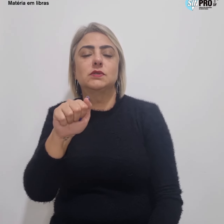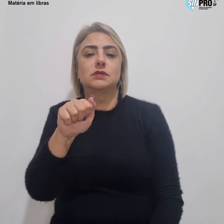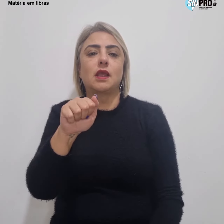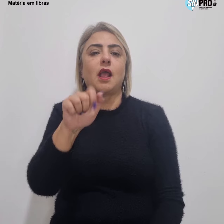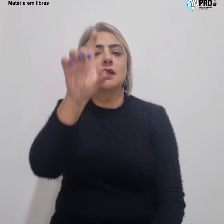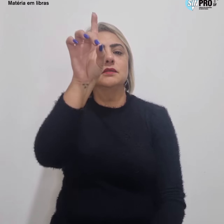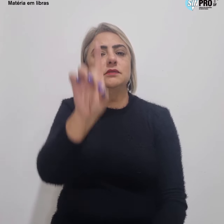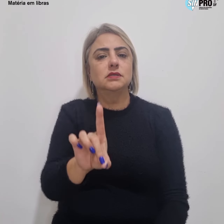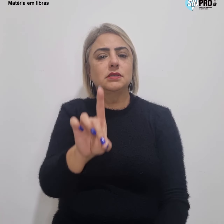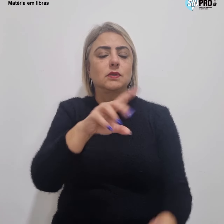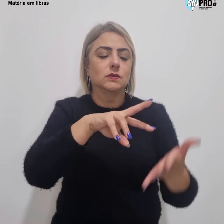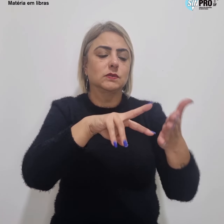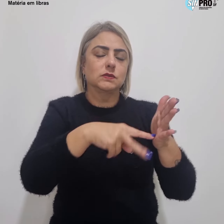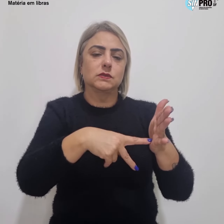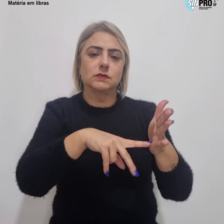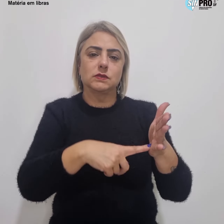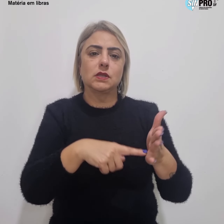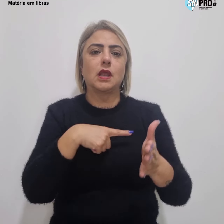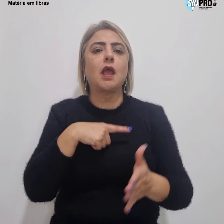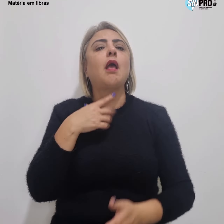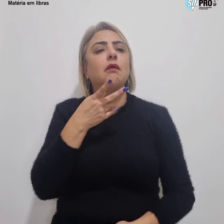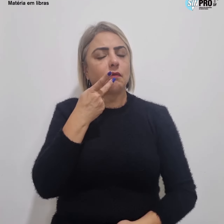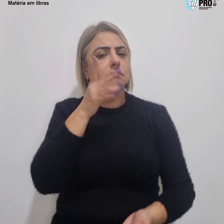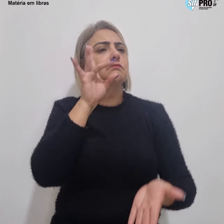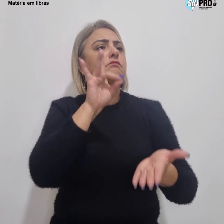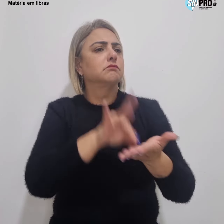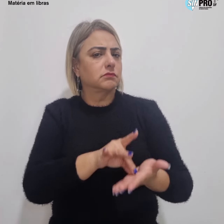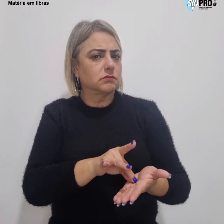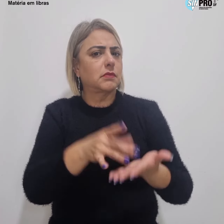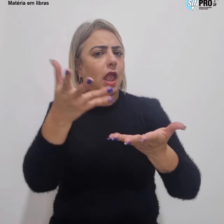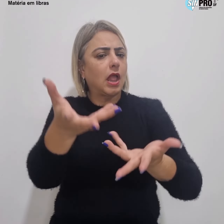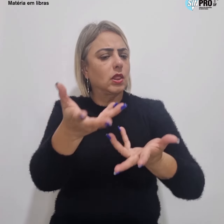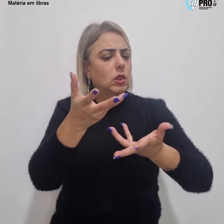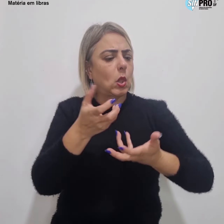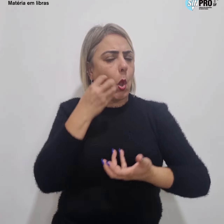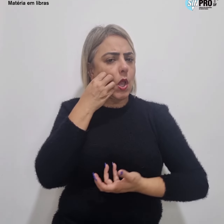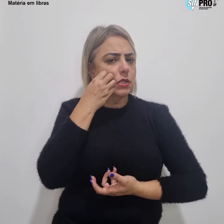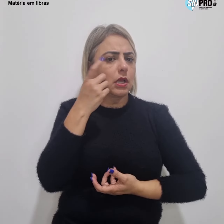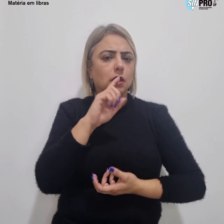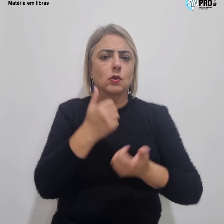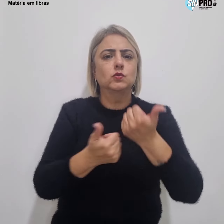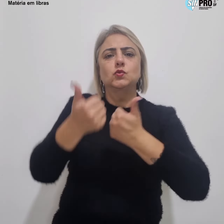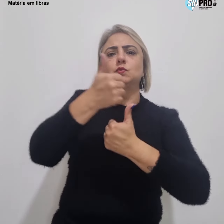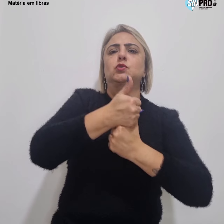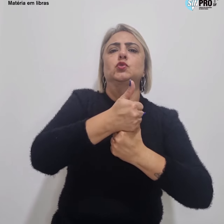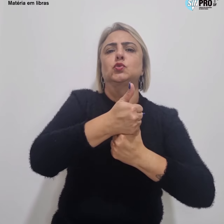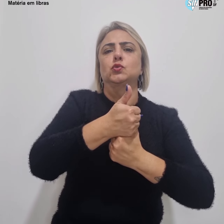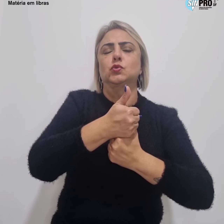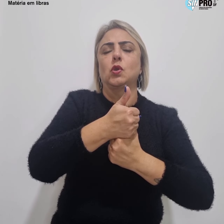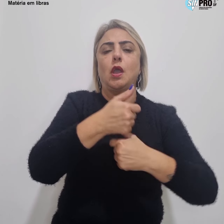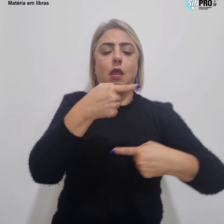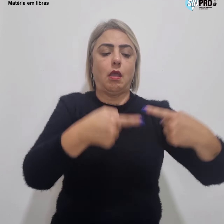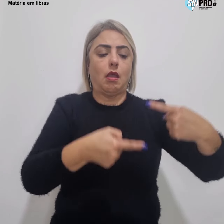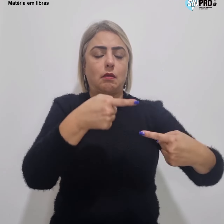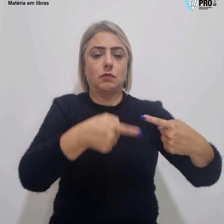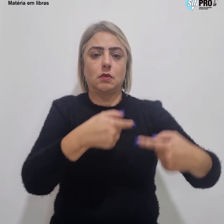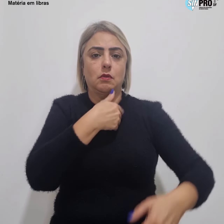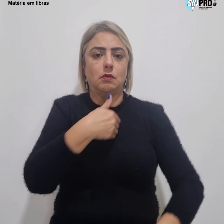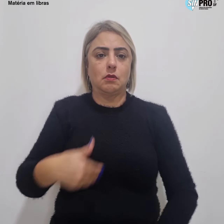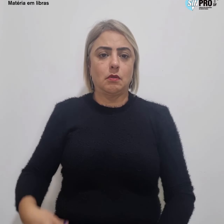diretora do Simpro, confirma que as doações não substituem as políticas públicas de Estado.